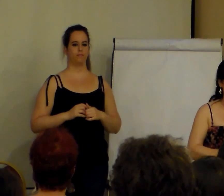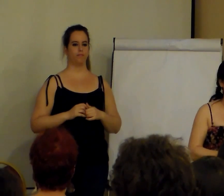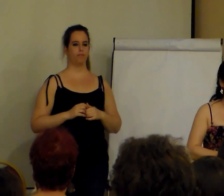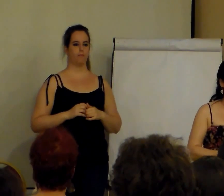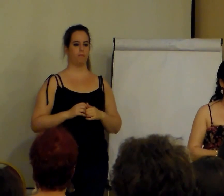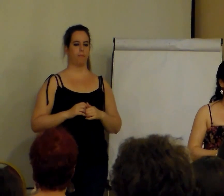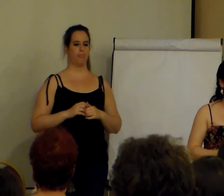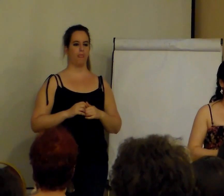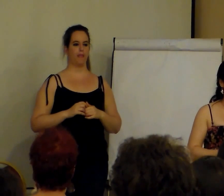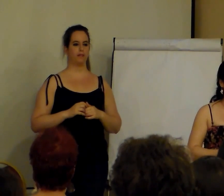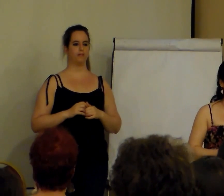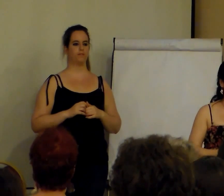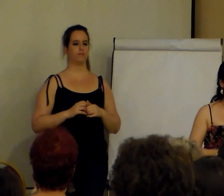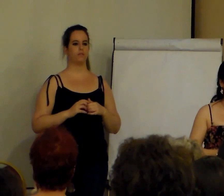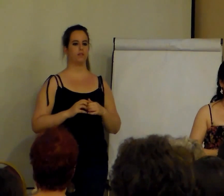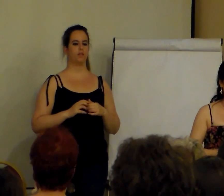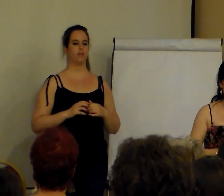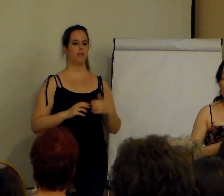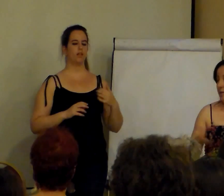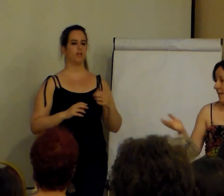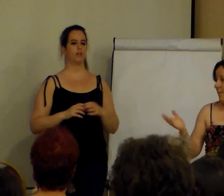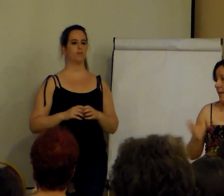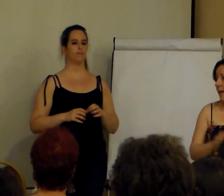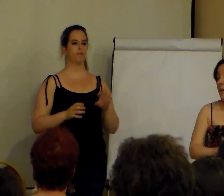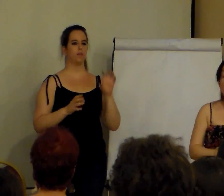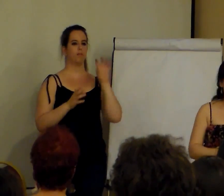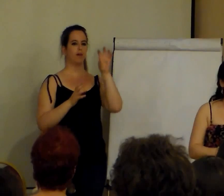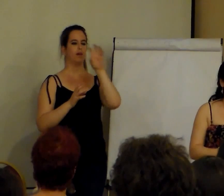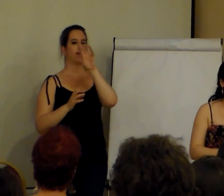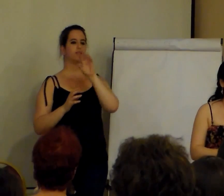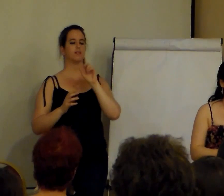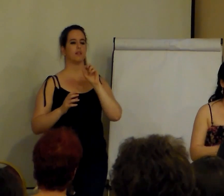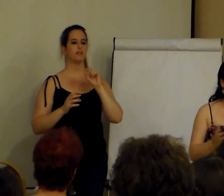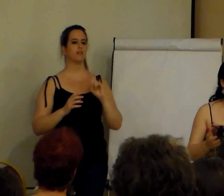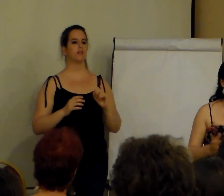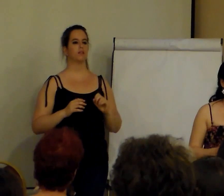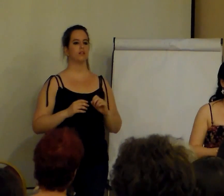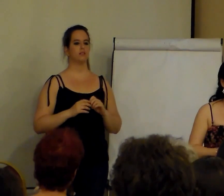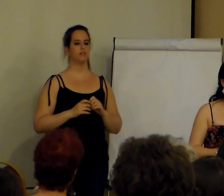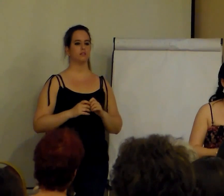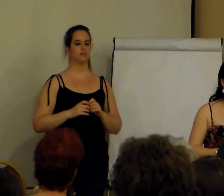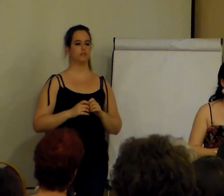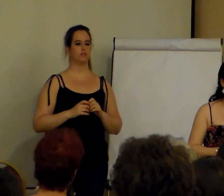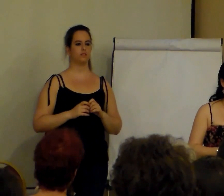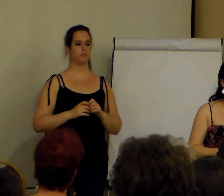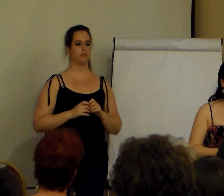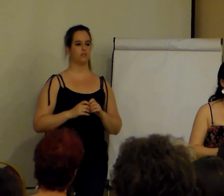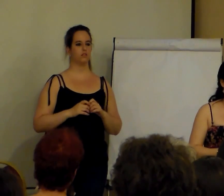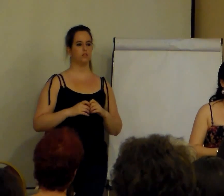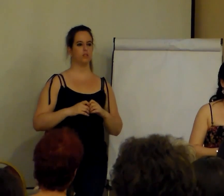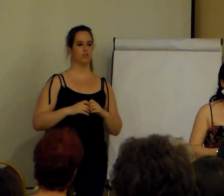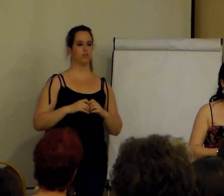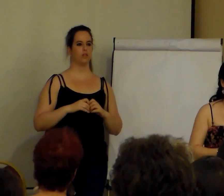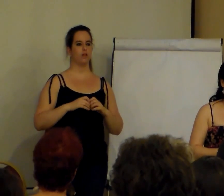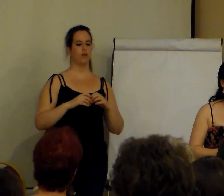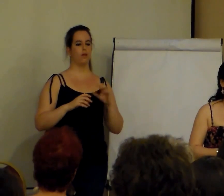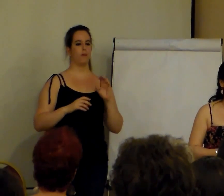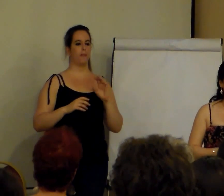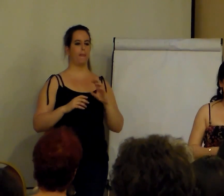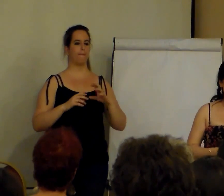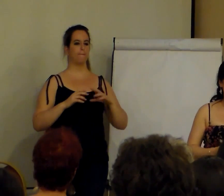también al resto de los países de Latinoamérica y, bueno, como decía Miriam, a otros países también desarrollados que nos